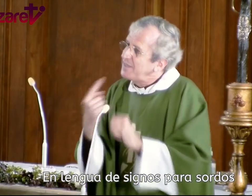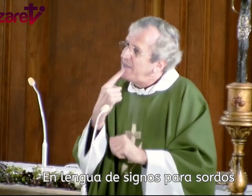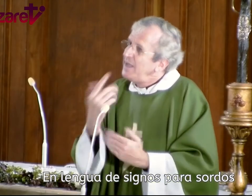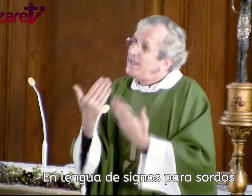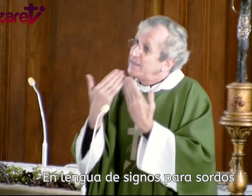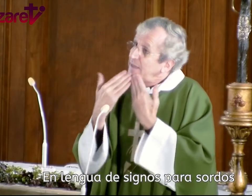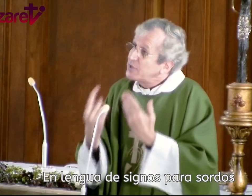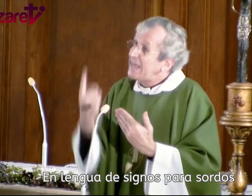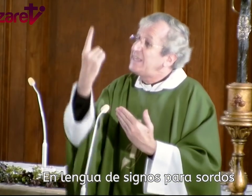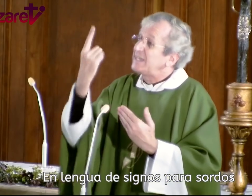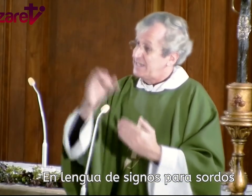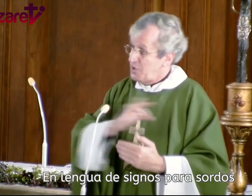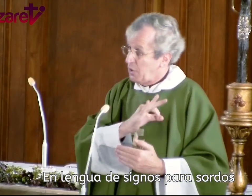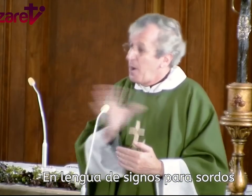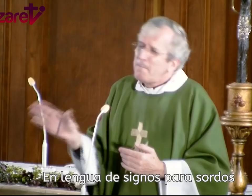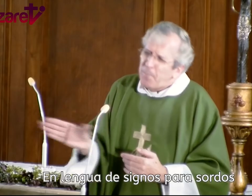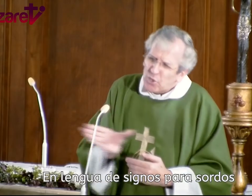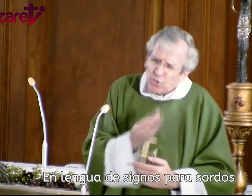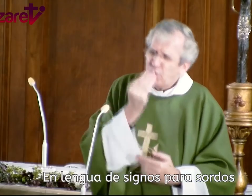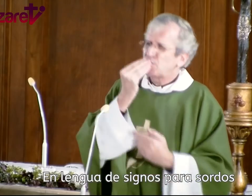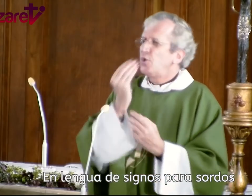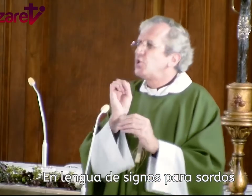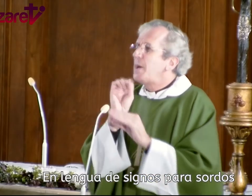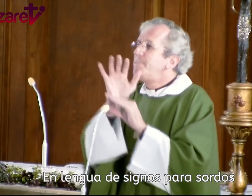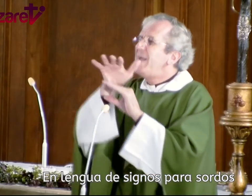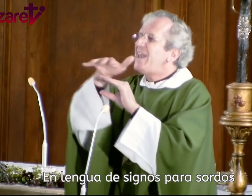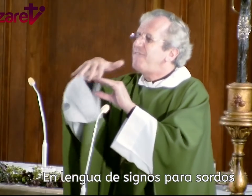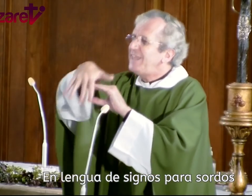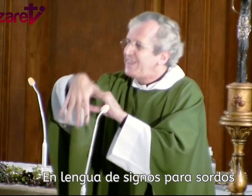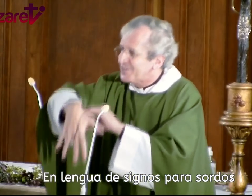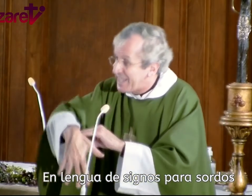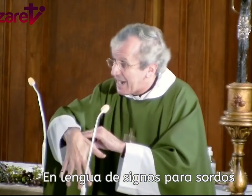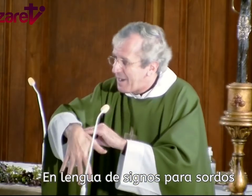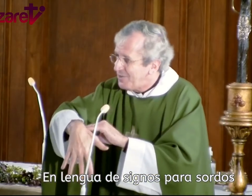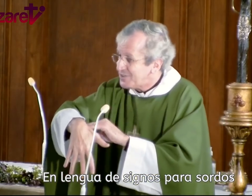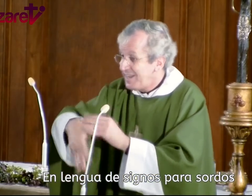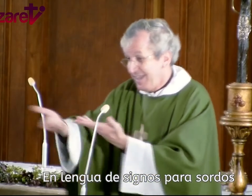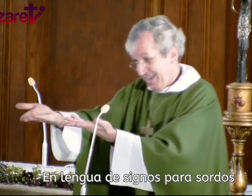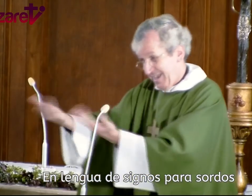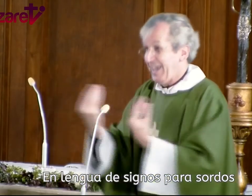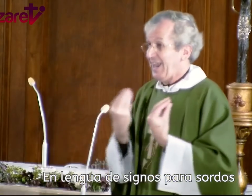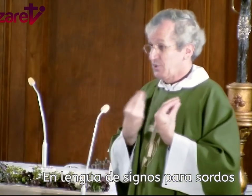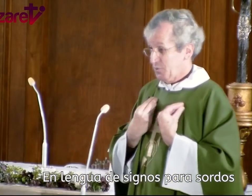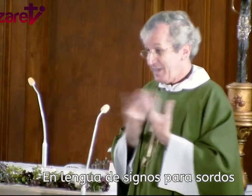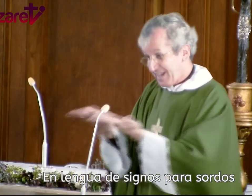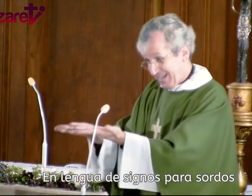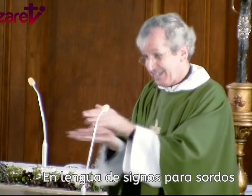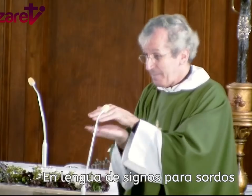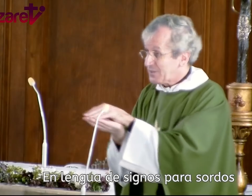dice Te damos gracias Señor Por todos Los beneficios Derramados En su vida De esa persona